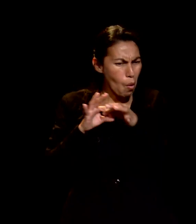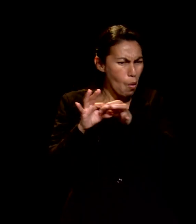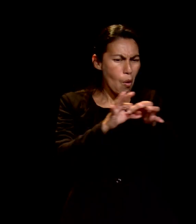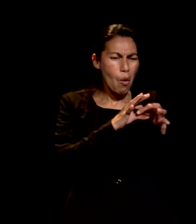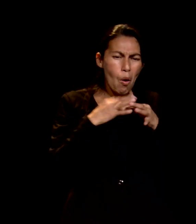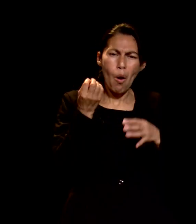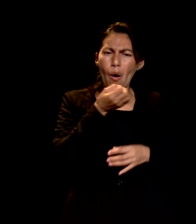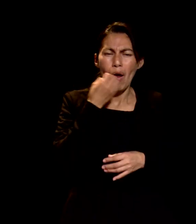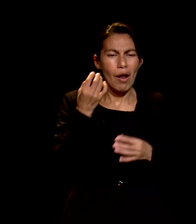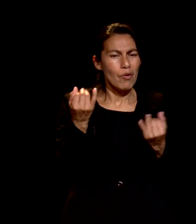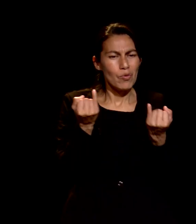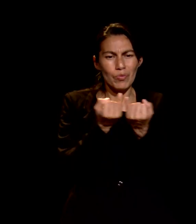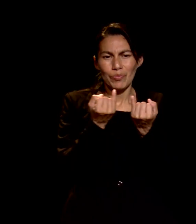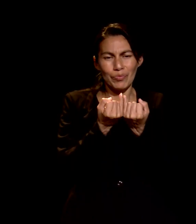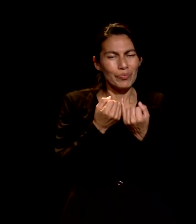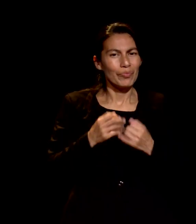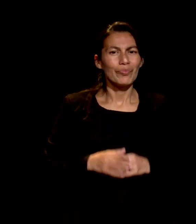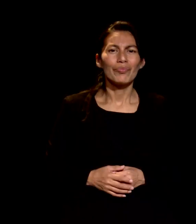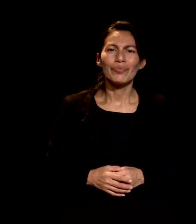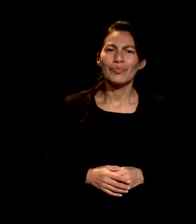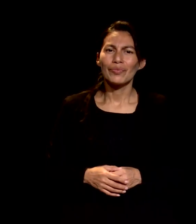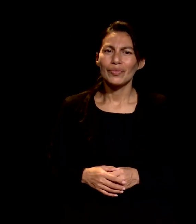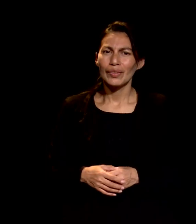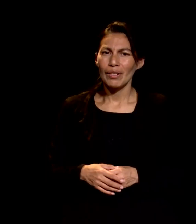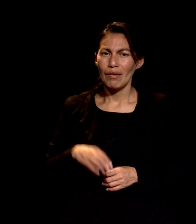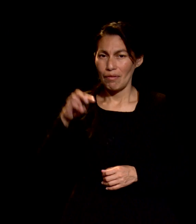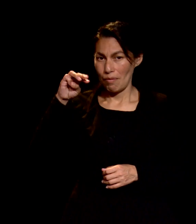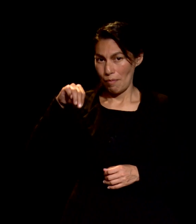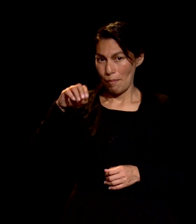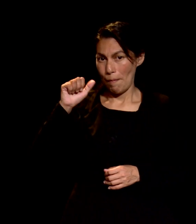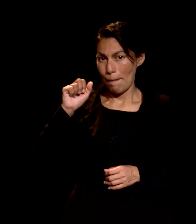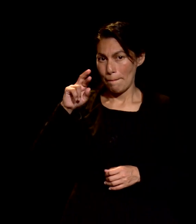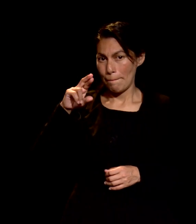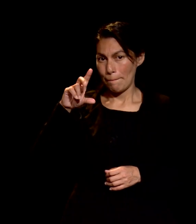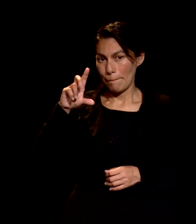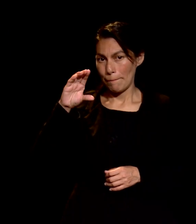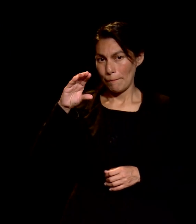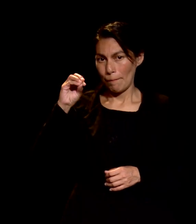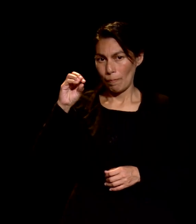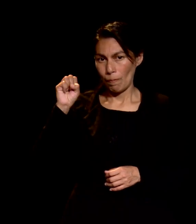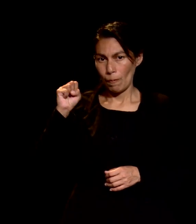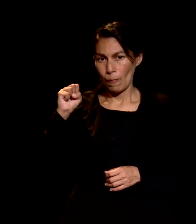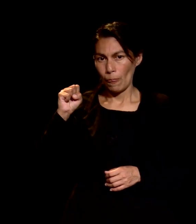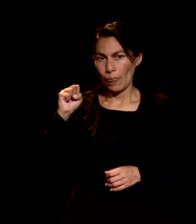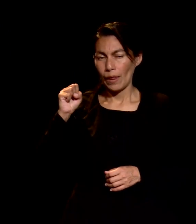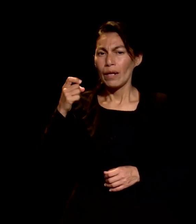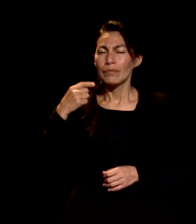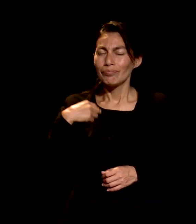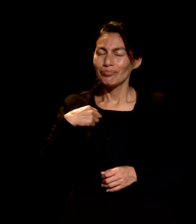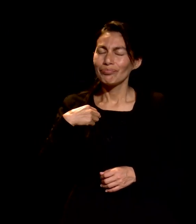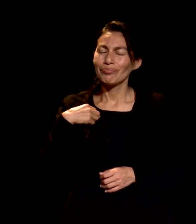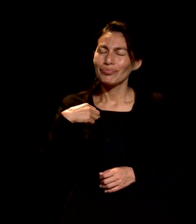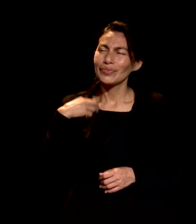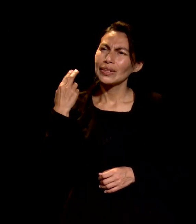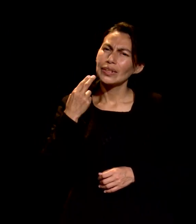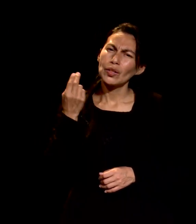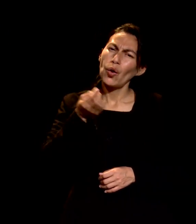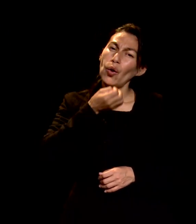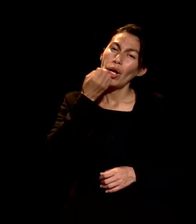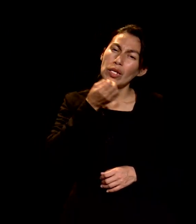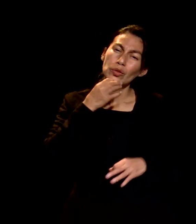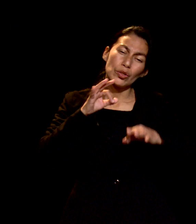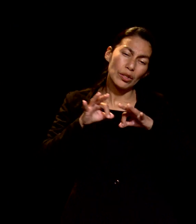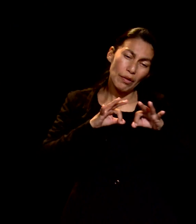unidos Contigo María Elena Marcos Patistán Buenas noches Yo solicito